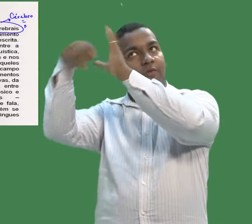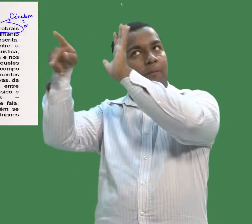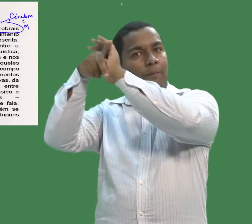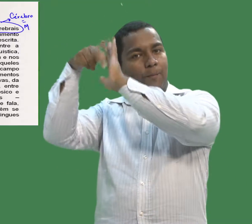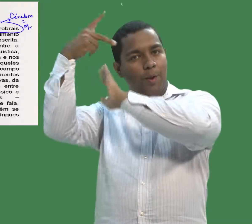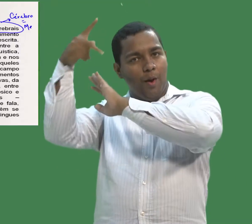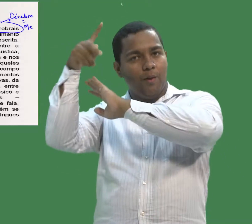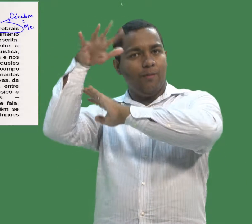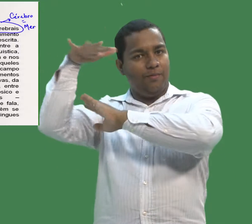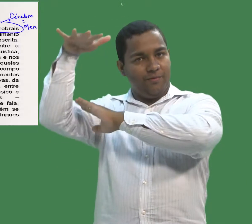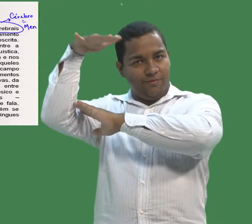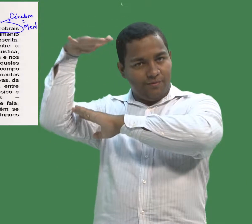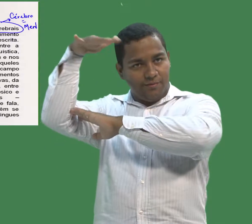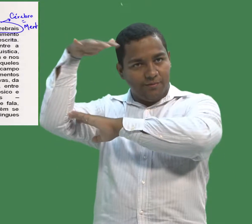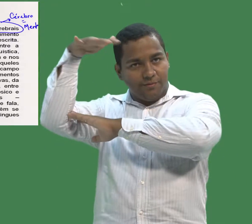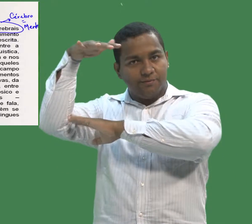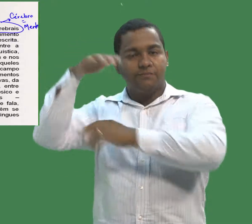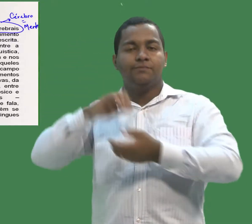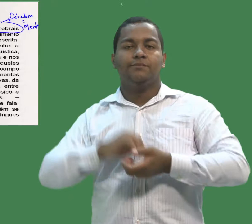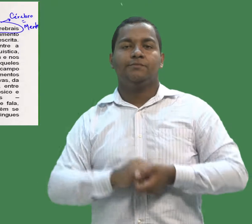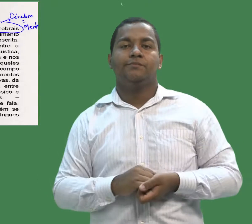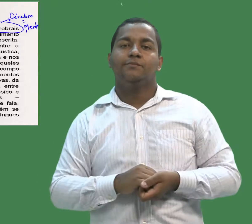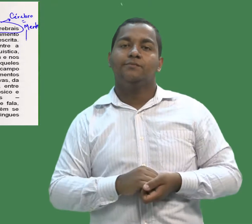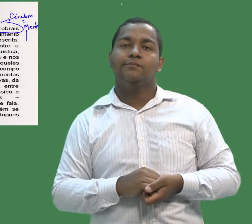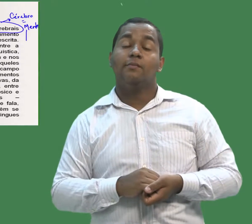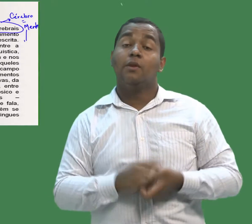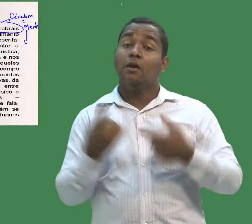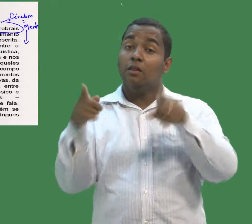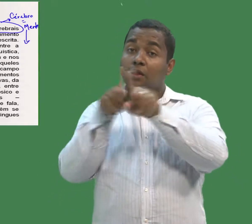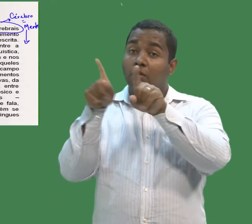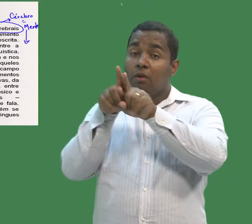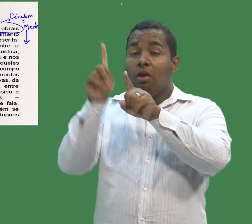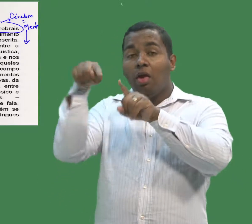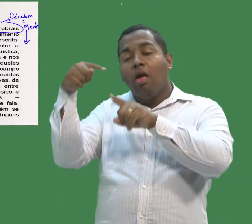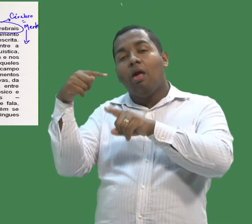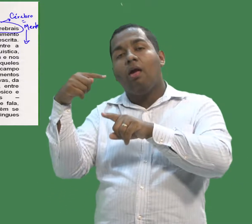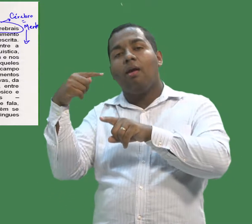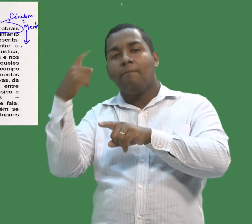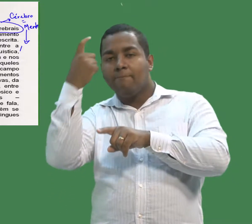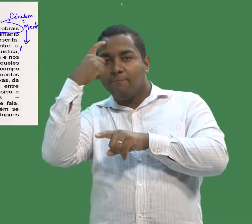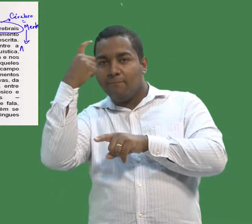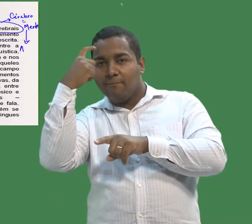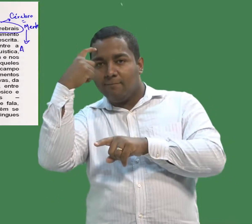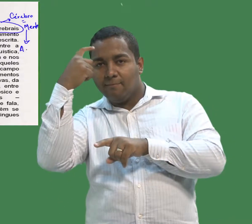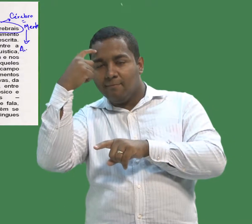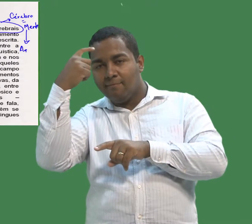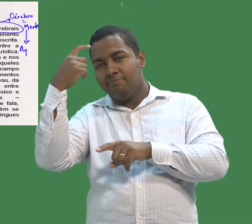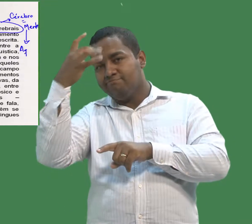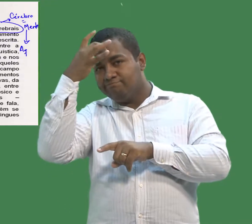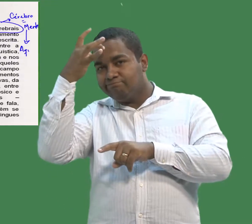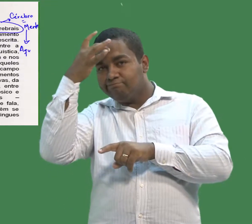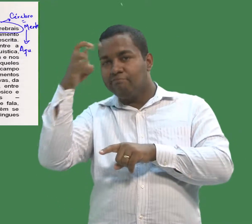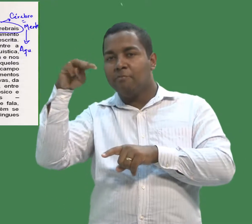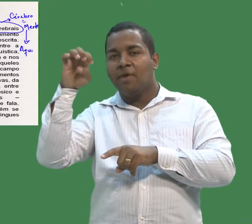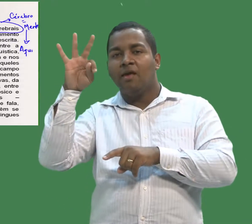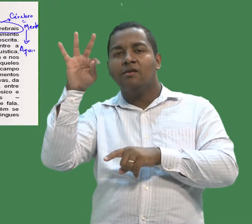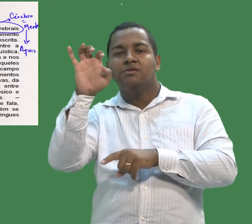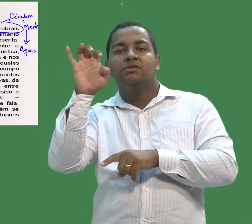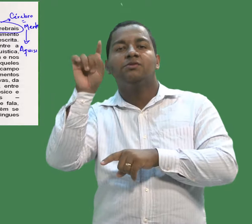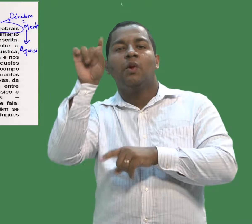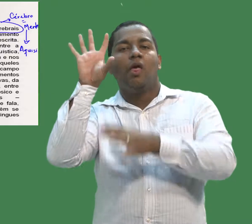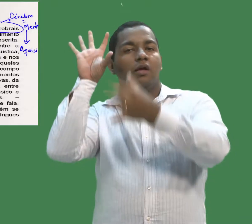que está ligado também à mente, que, por sua vez, vai estar associado à questão da aquisição